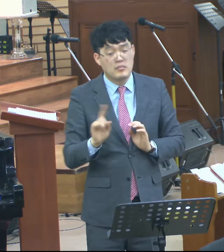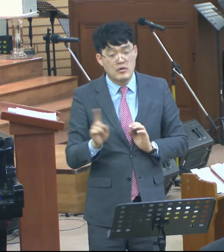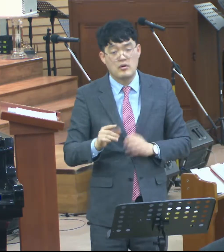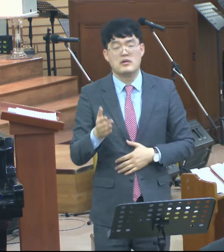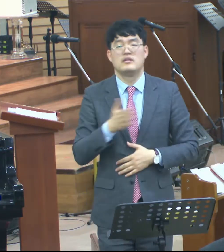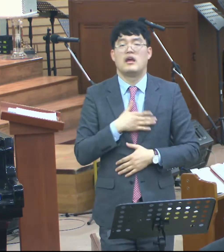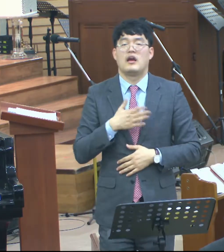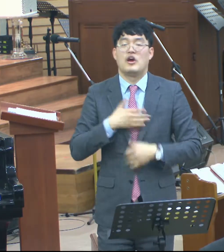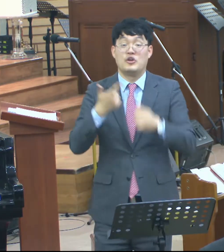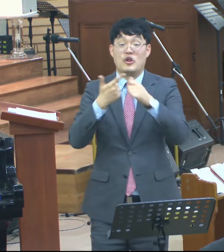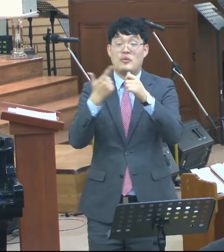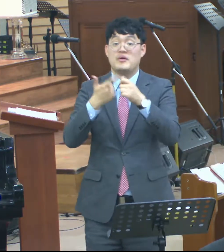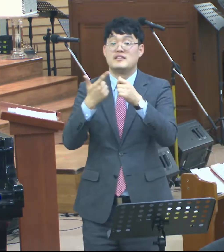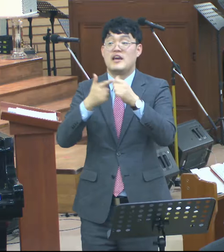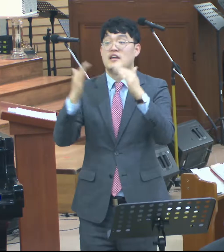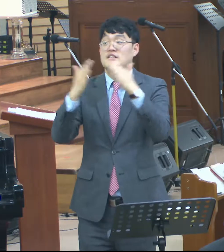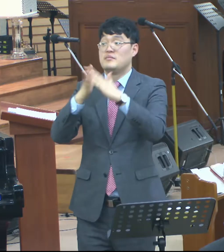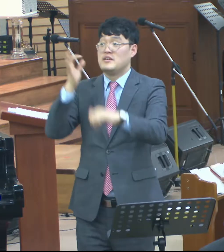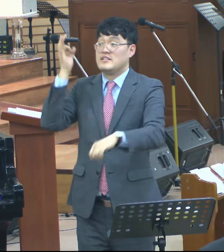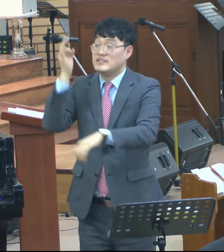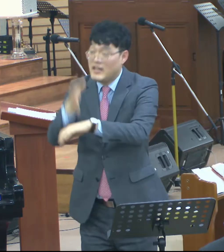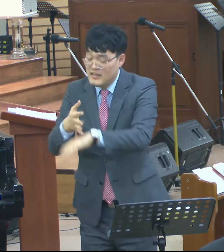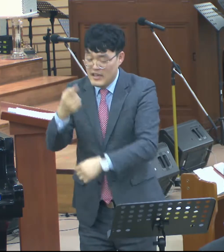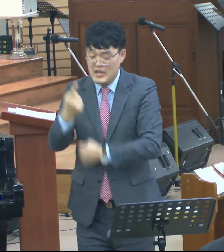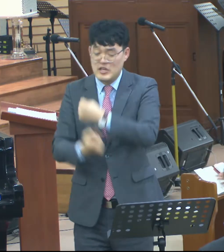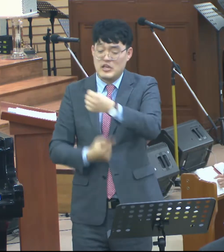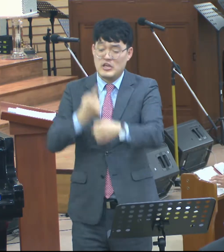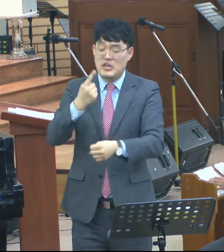샀는데 1년 만에 3억을 남겼다는 얘기를 하는 거예요.